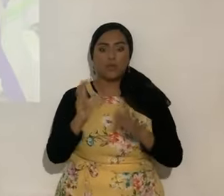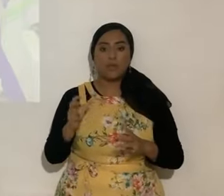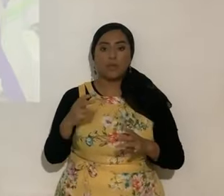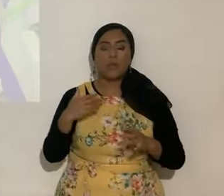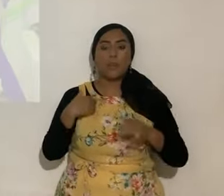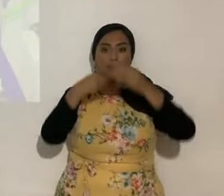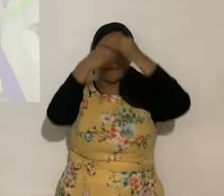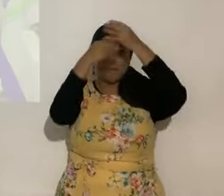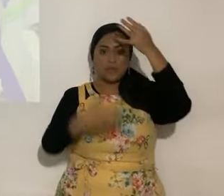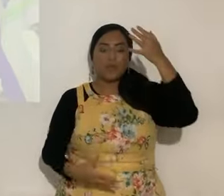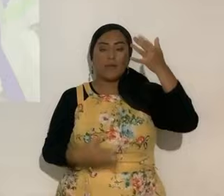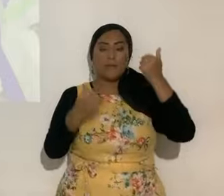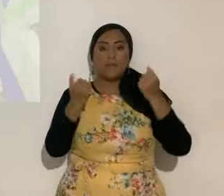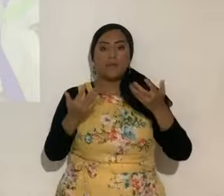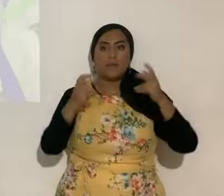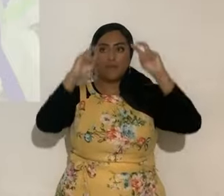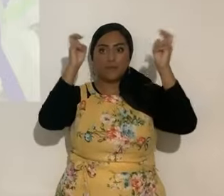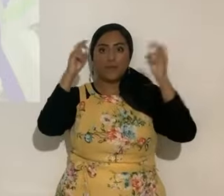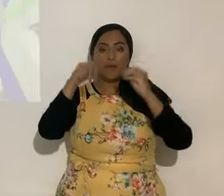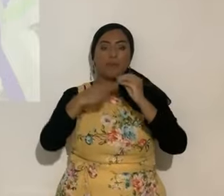la culpabilidad. Los puedes buscar.